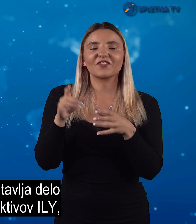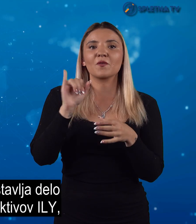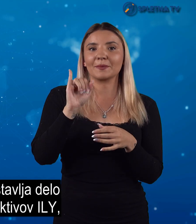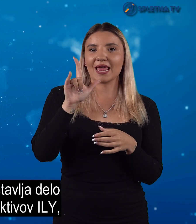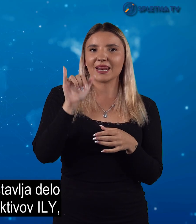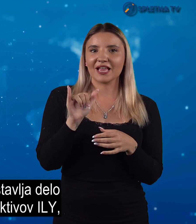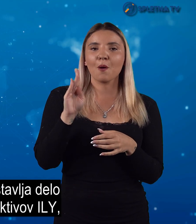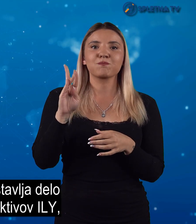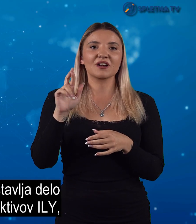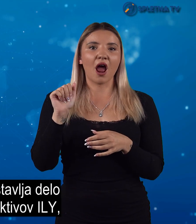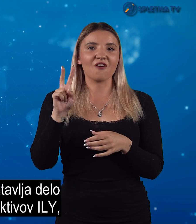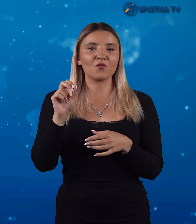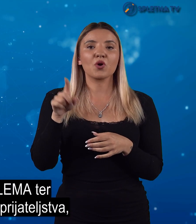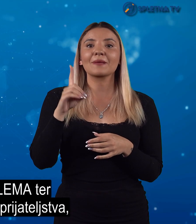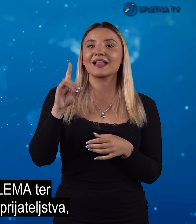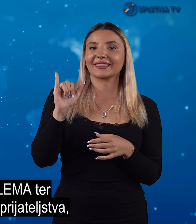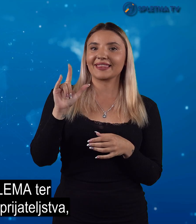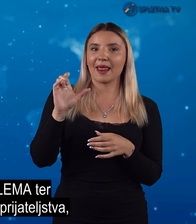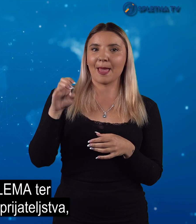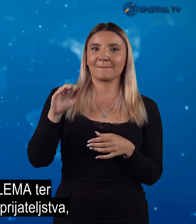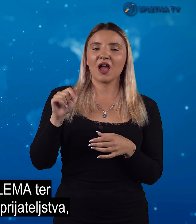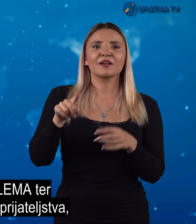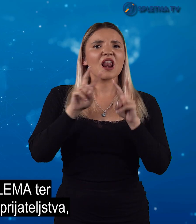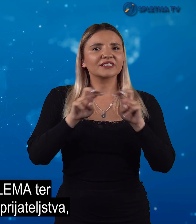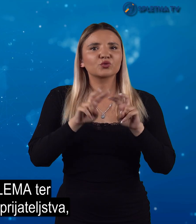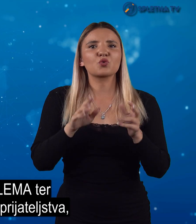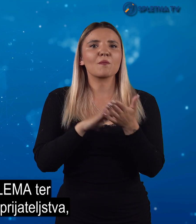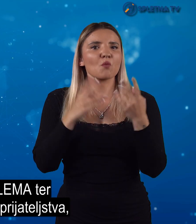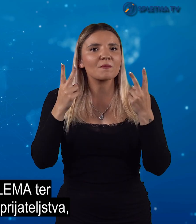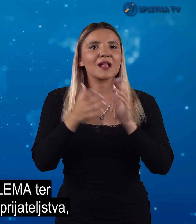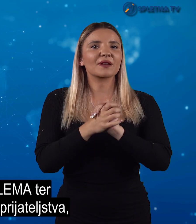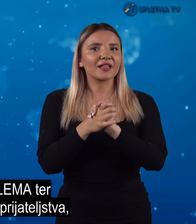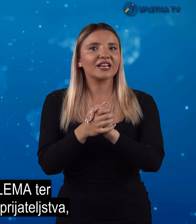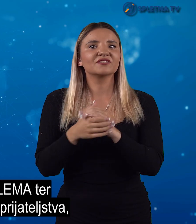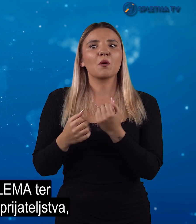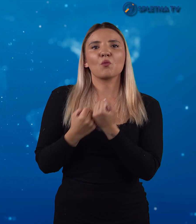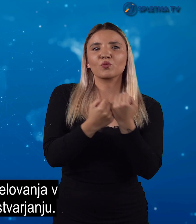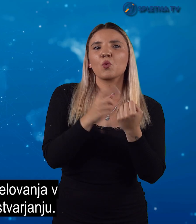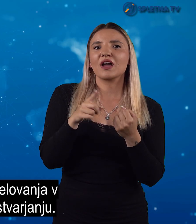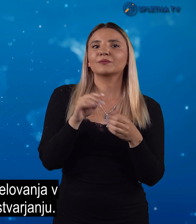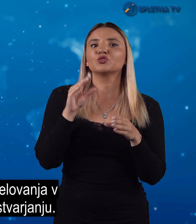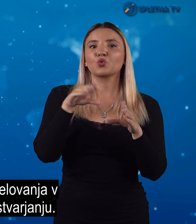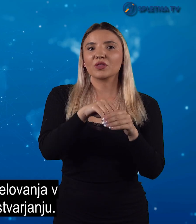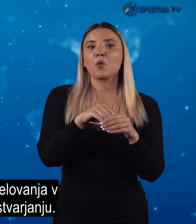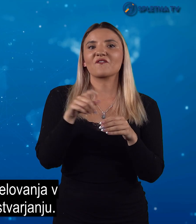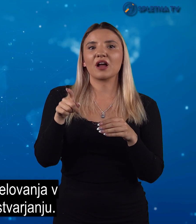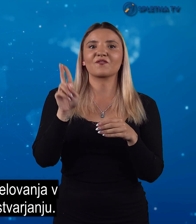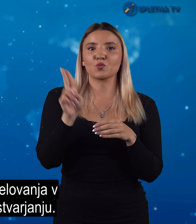umetniških kolektivov Ili, Bravo in Dilema ter raziskuje pomen prijateljstva, podpore in sodelovanja v